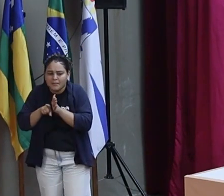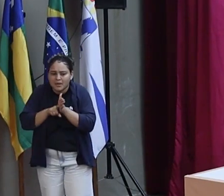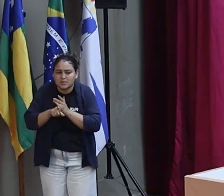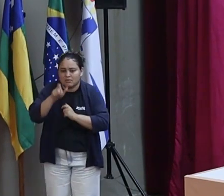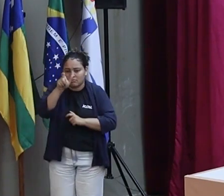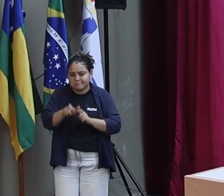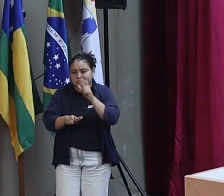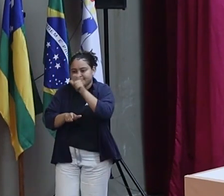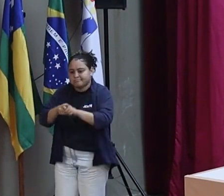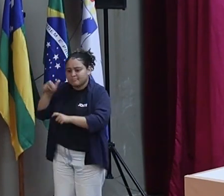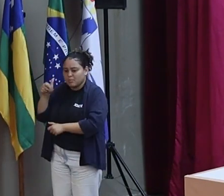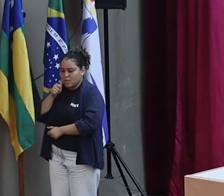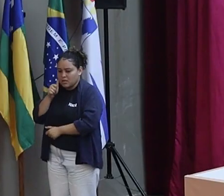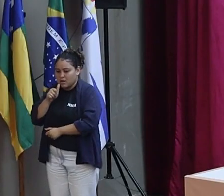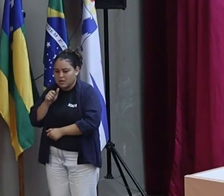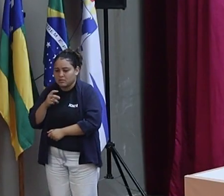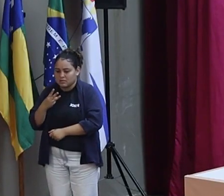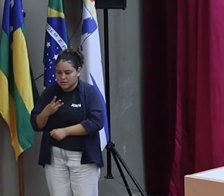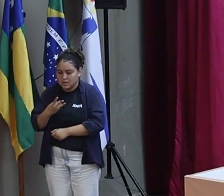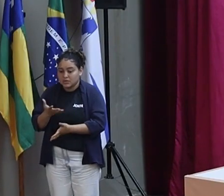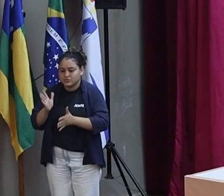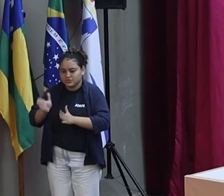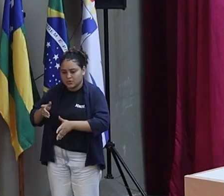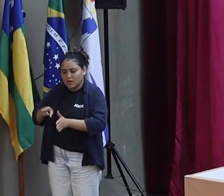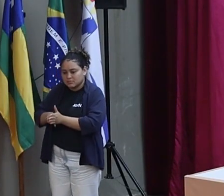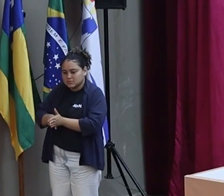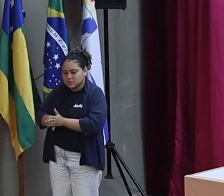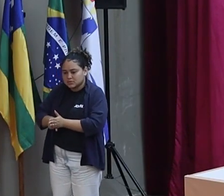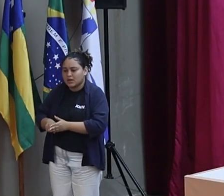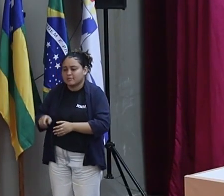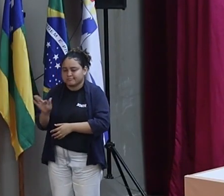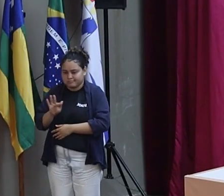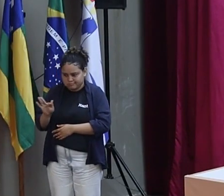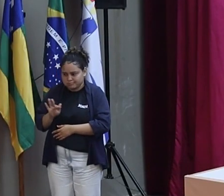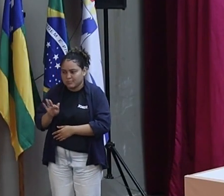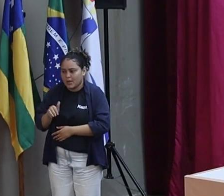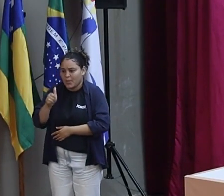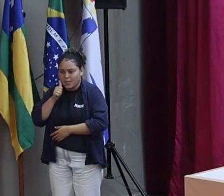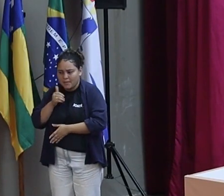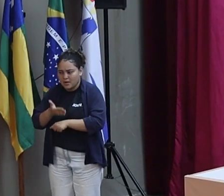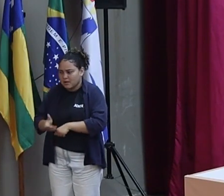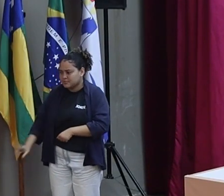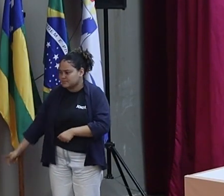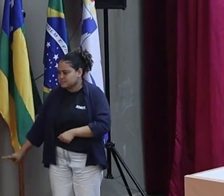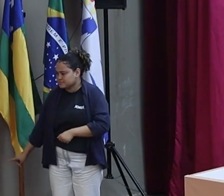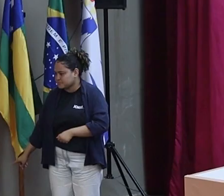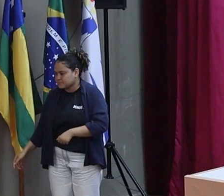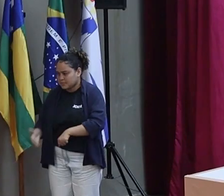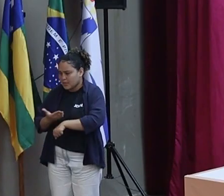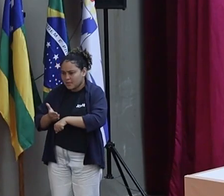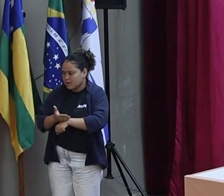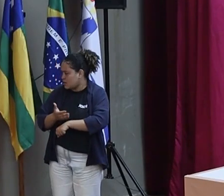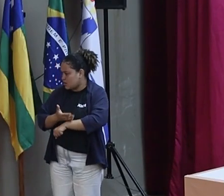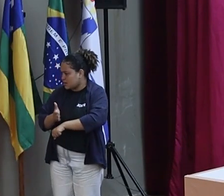de mulheres que tinham frequentado a universidade, né? 3 de mulheres brancas, de mulheres negras e mulheres indígenas. Na